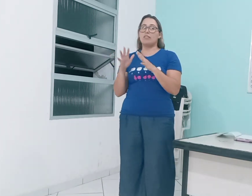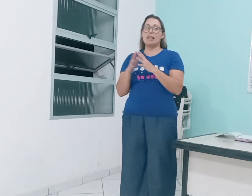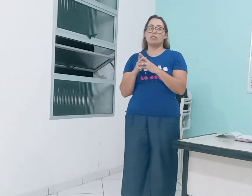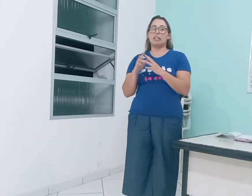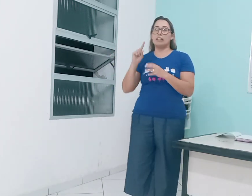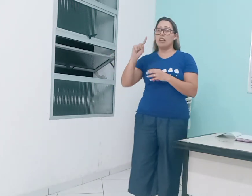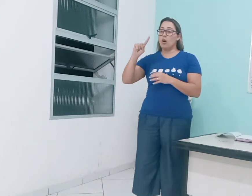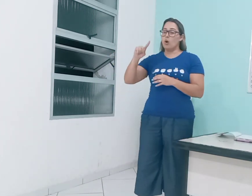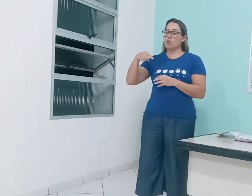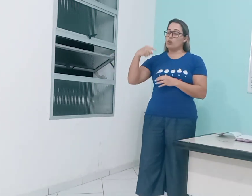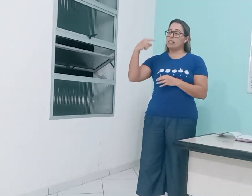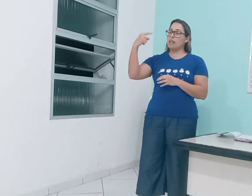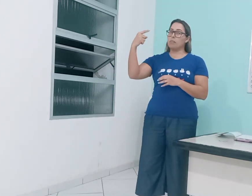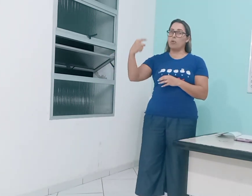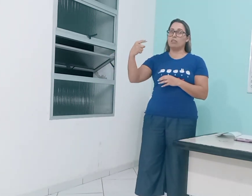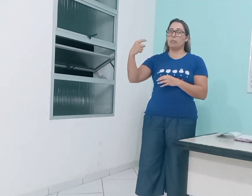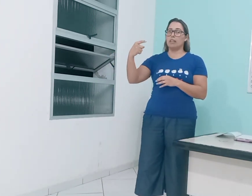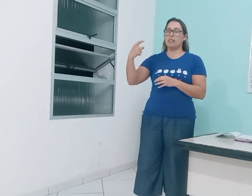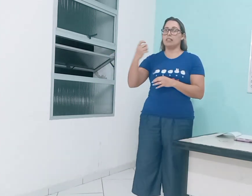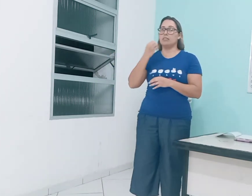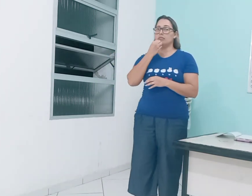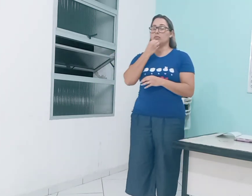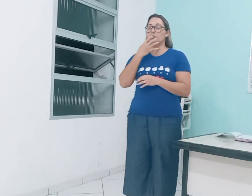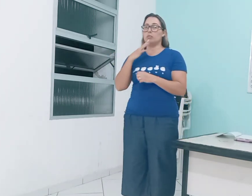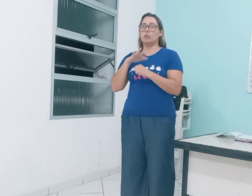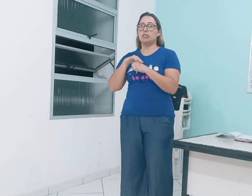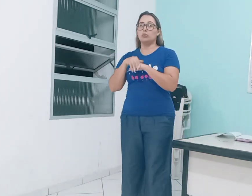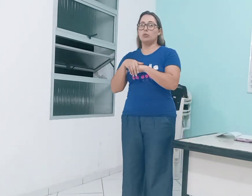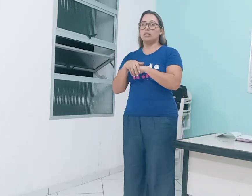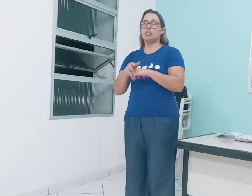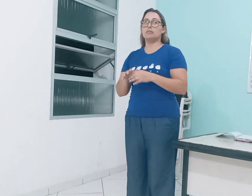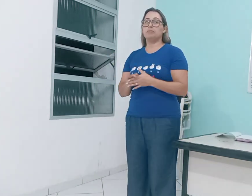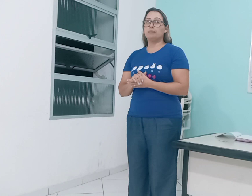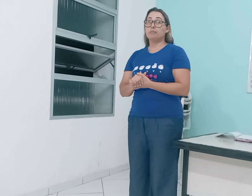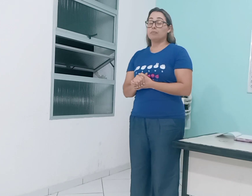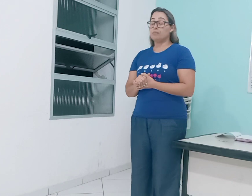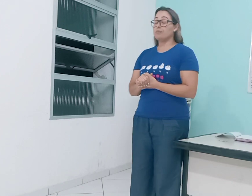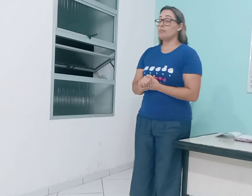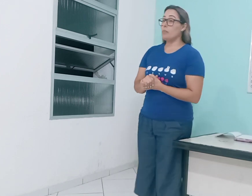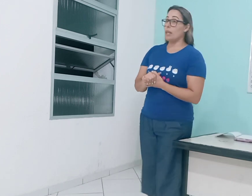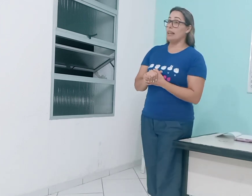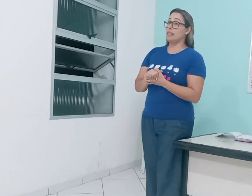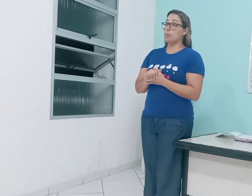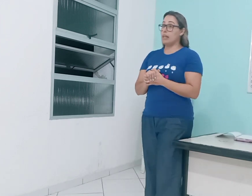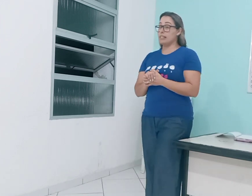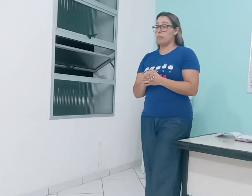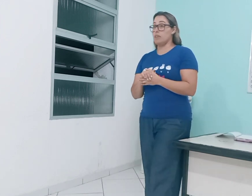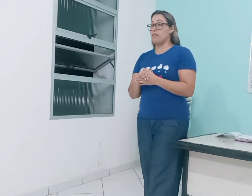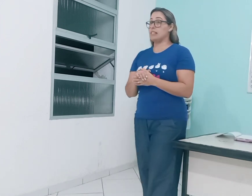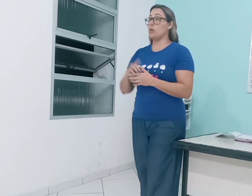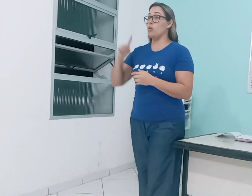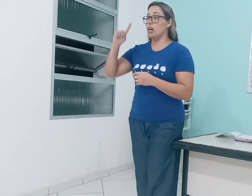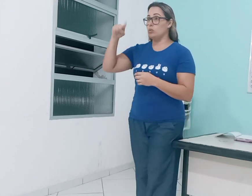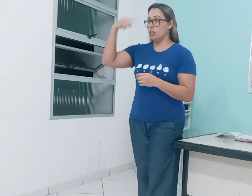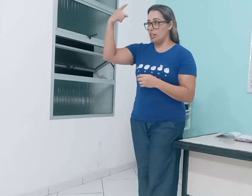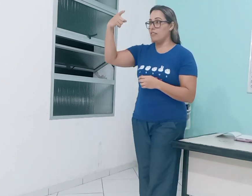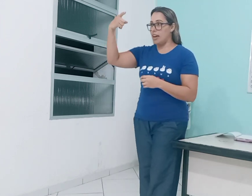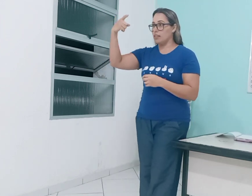fácil entender. Ou só esse apontamento aqui. Boa noite. Então, por exemplo, você vai fazer o ano que vem.